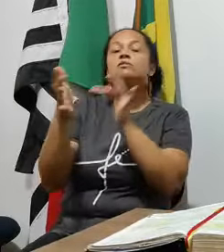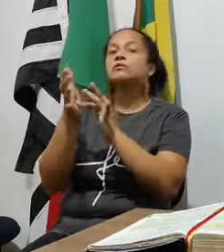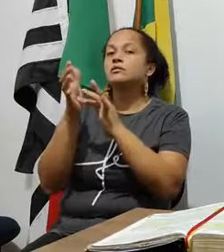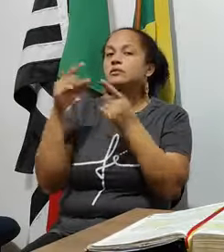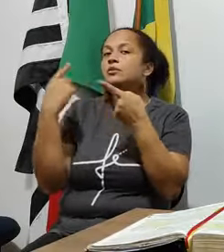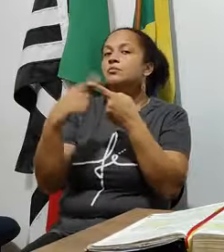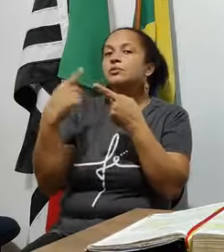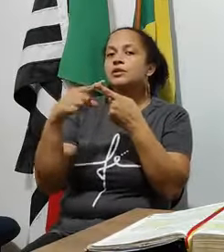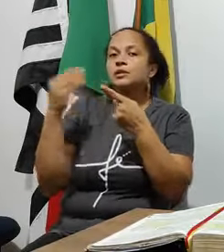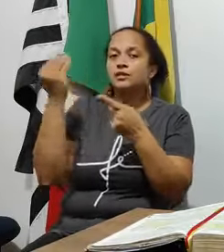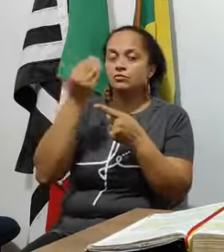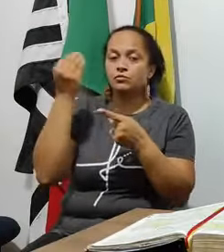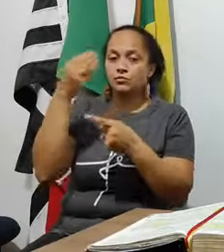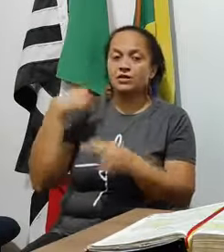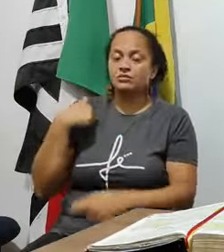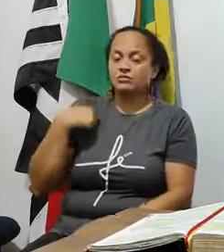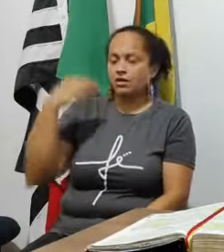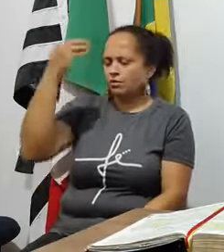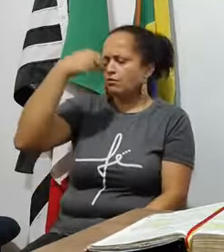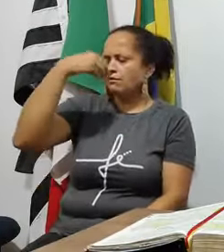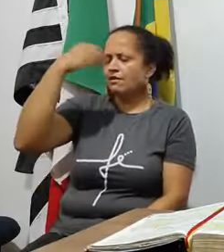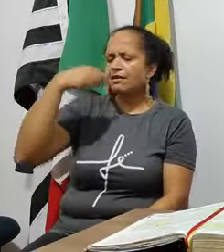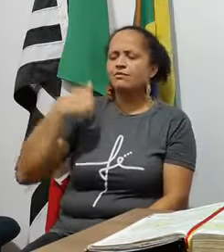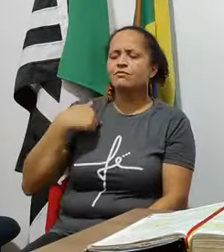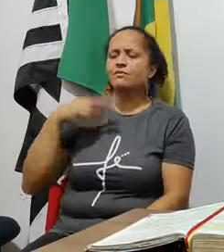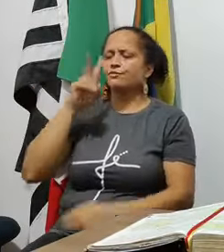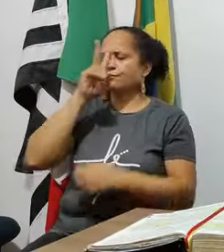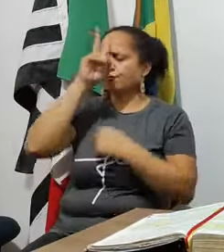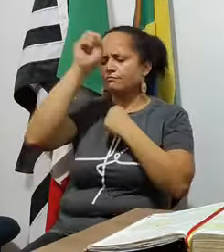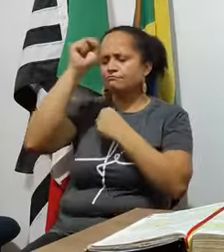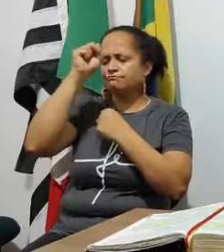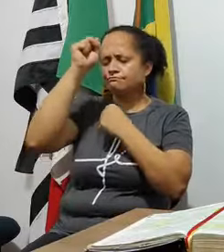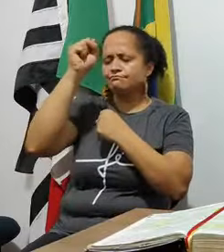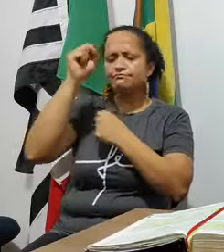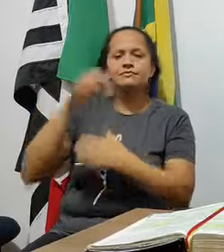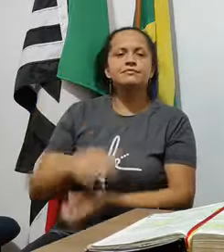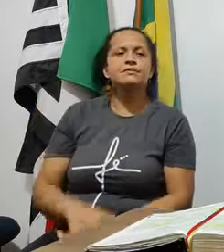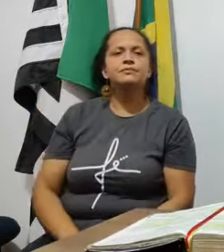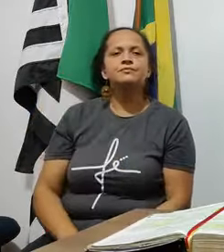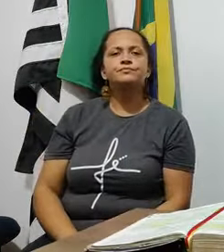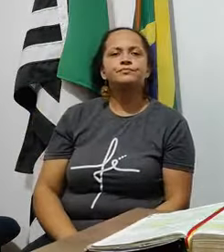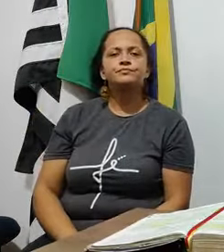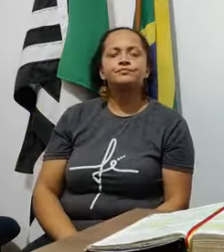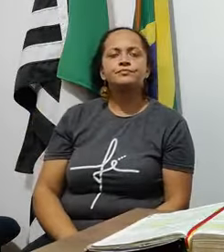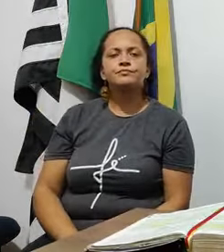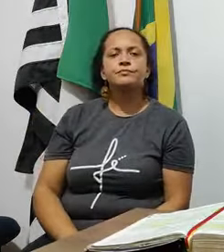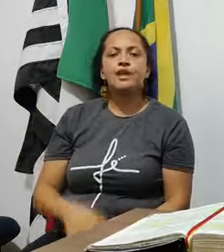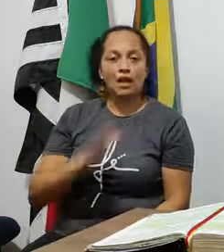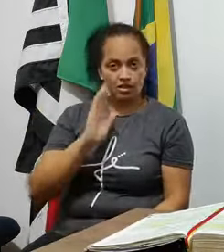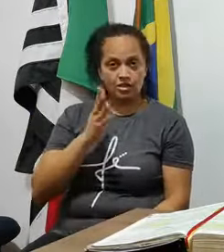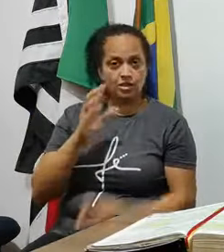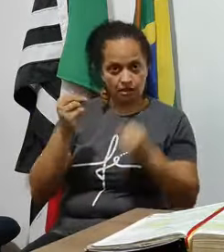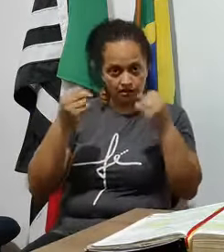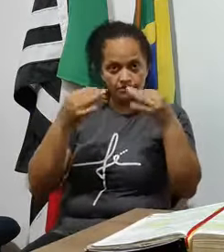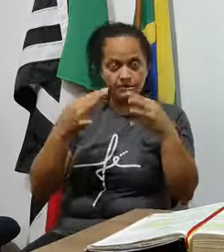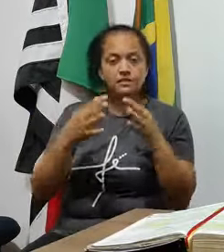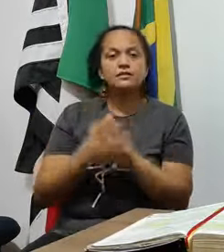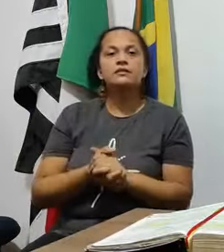fraco, então é que eu sou forte. Veja bem, como nós falamos, antes de